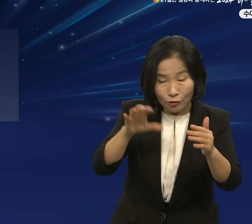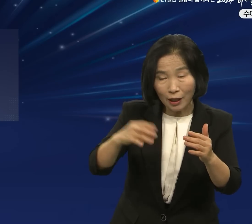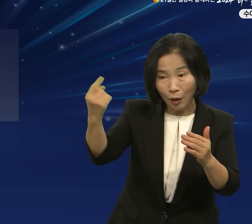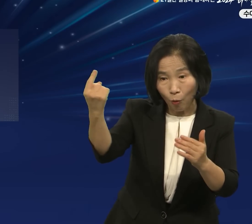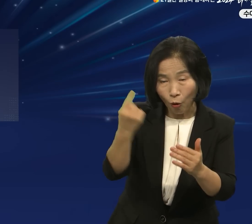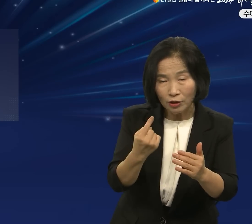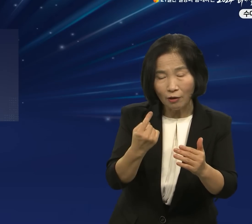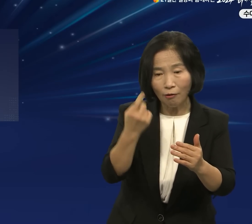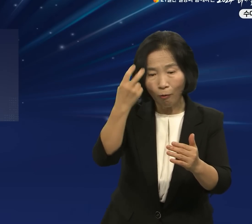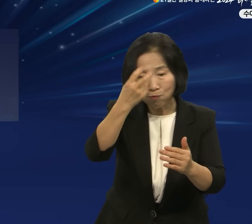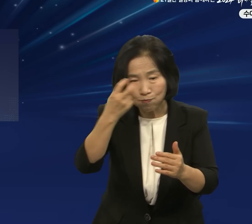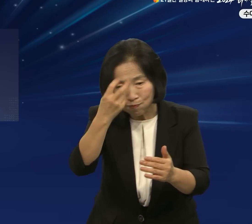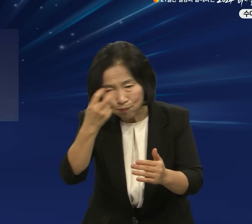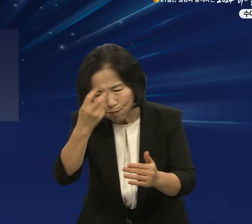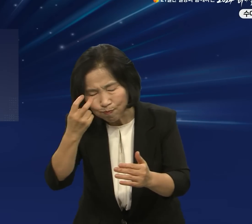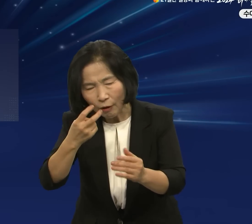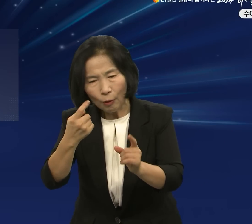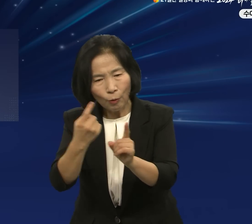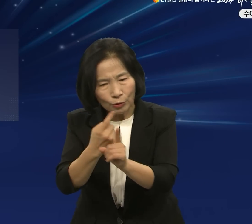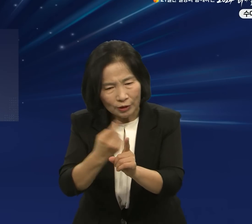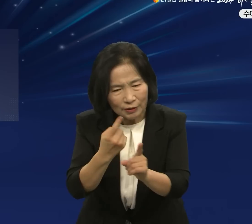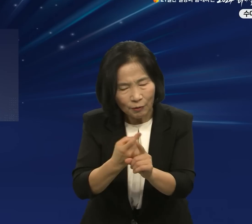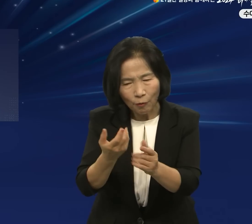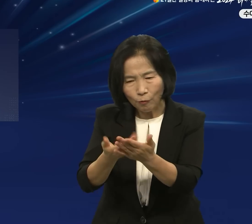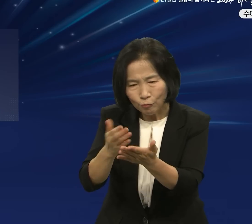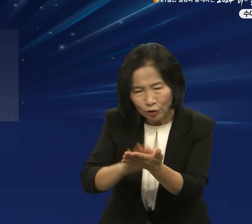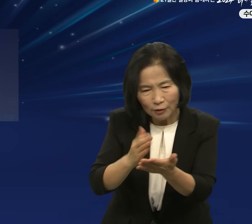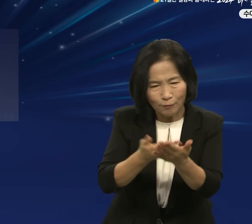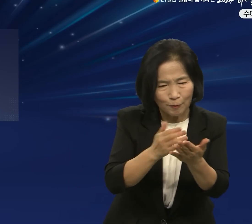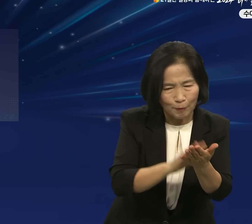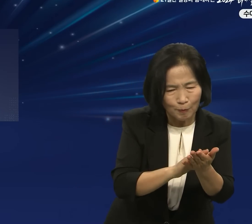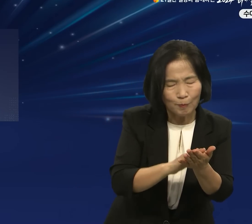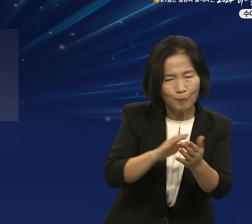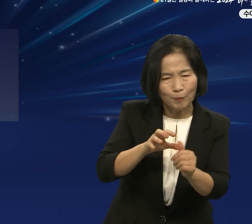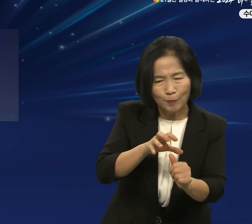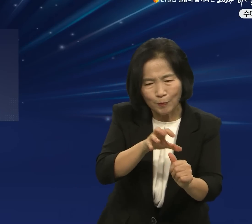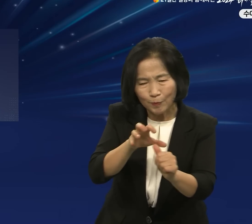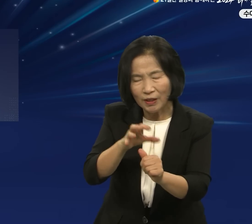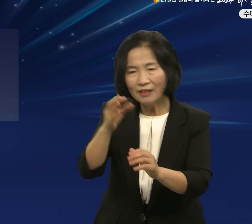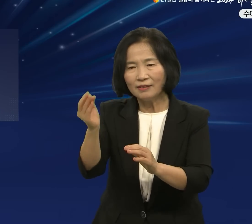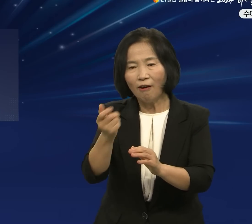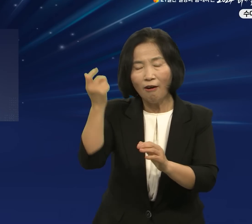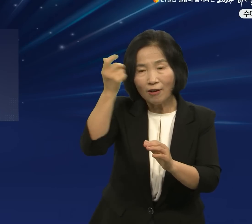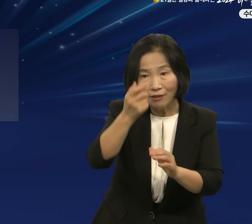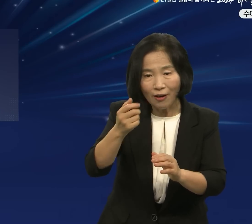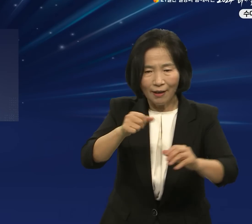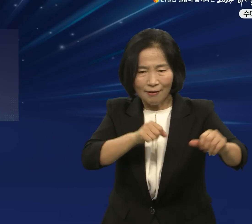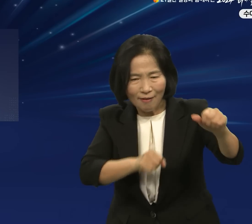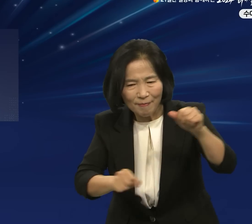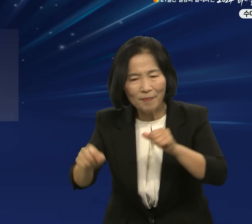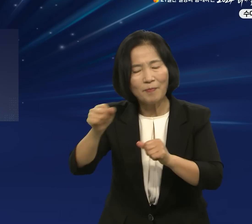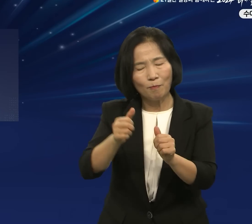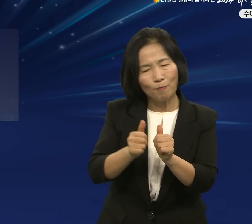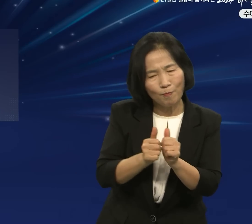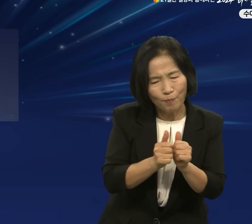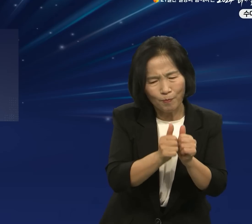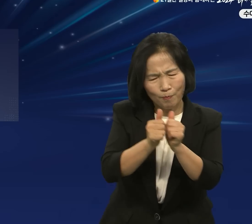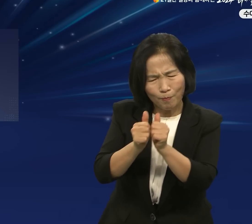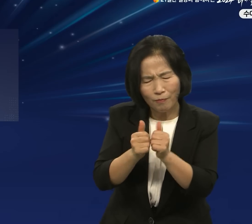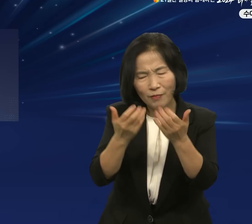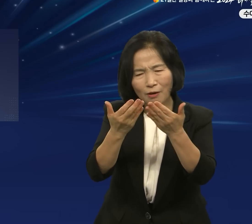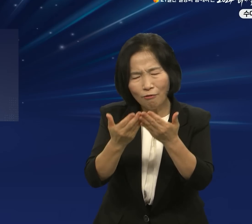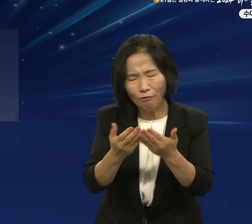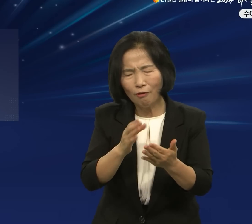여기까지 고치시고 수리하는 성령의 역사로 동행하여 주시니 참으로 감사합니다.